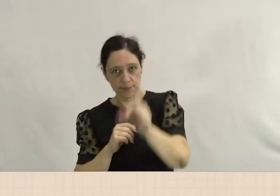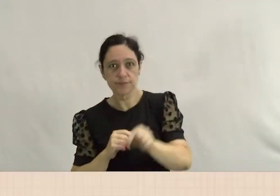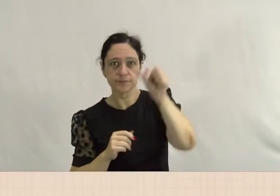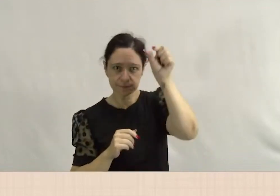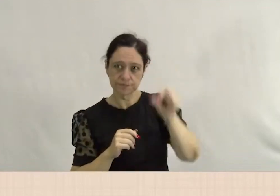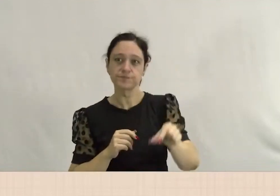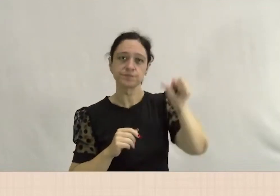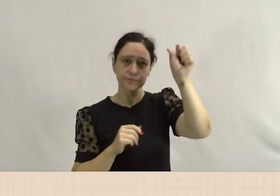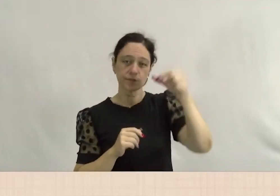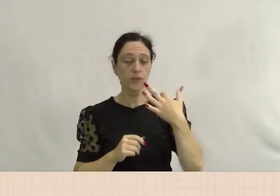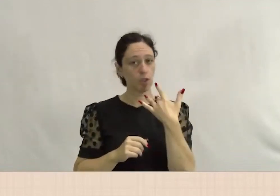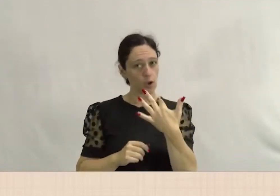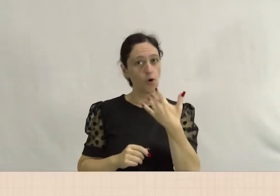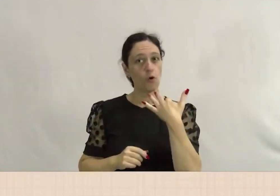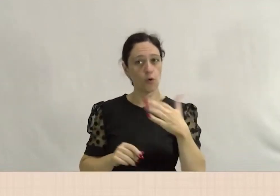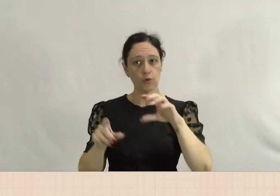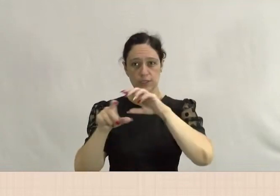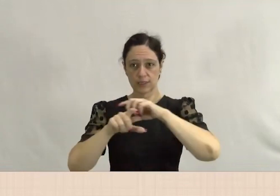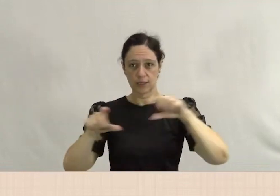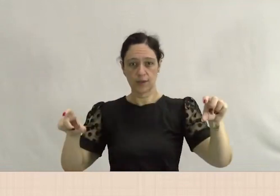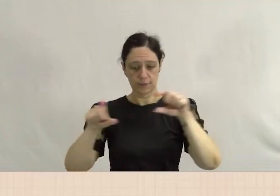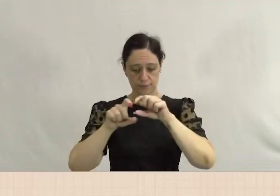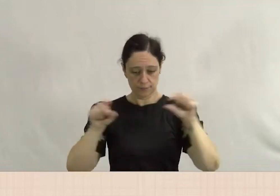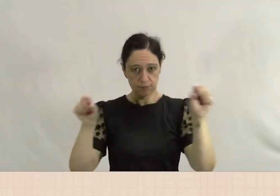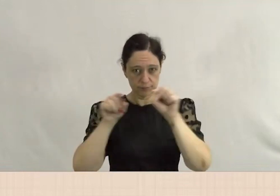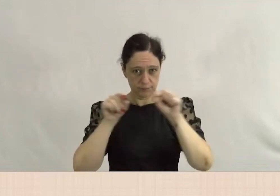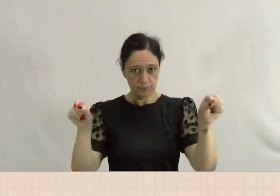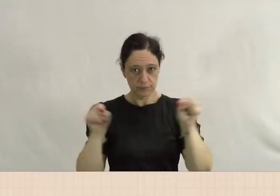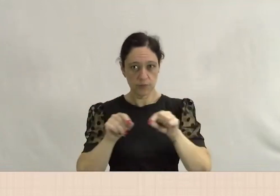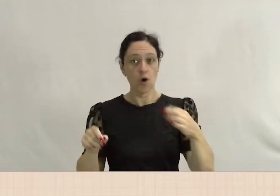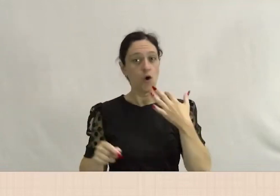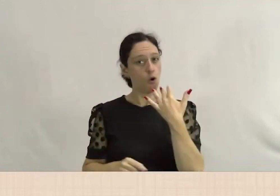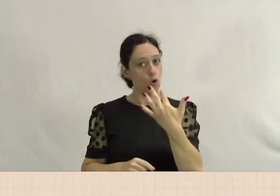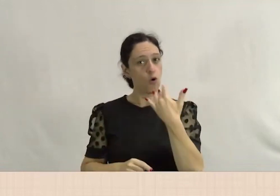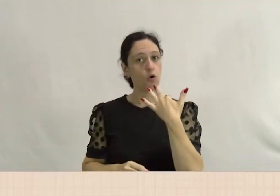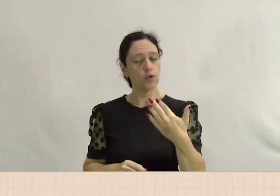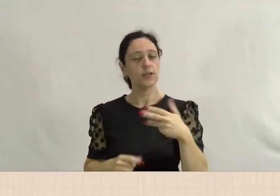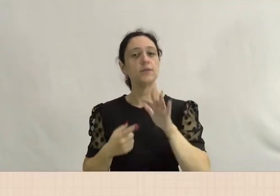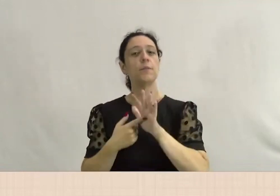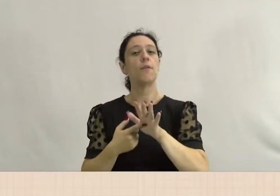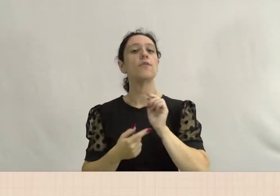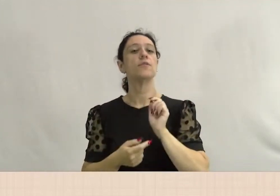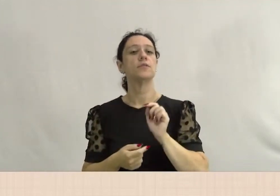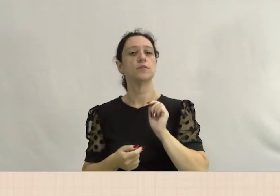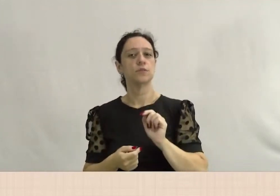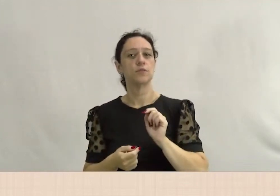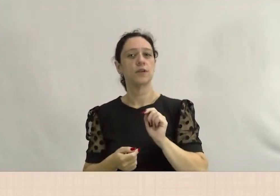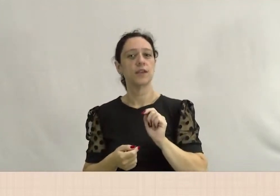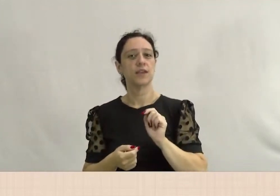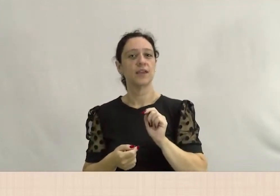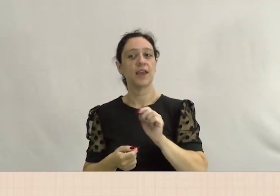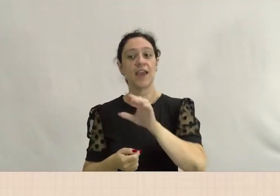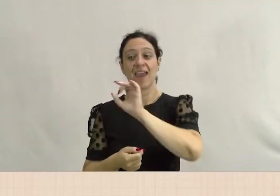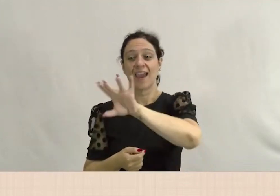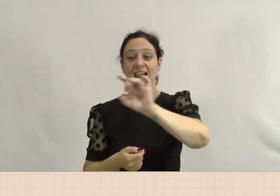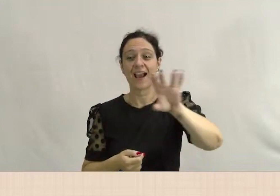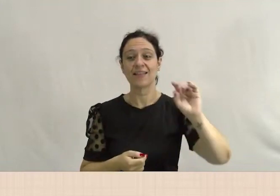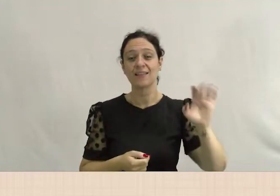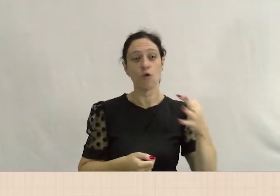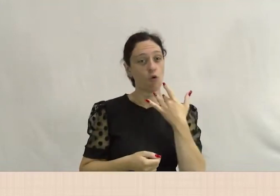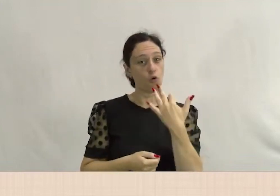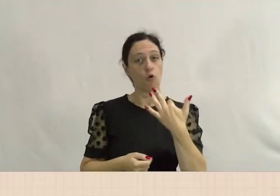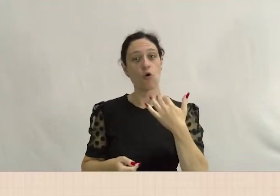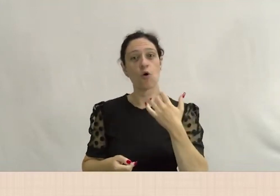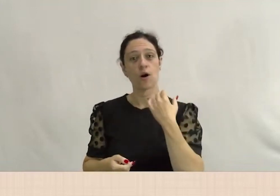coloridas. Coloridas indica que você tem uma cor. que outro não tem. Cada